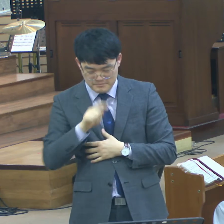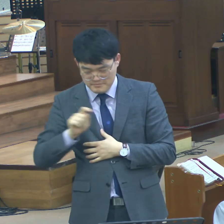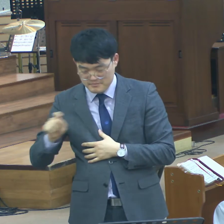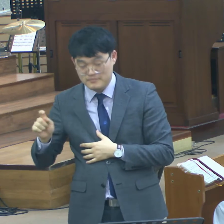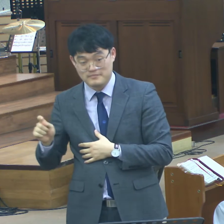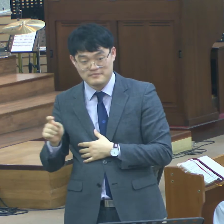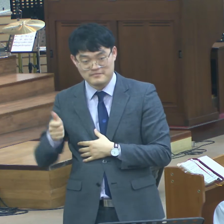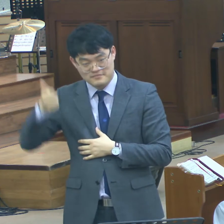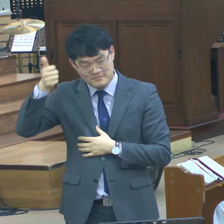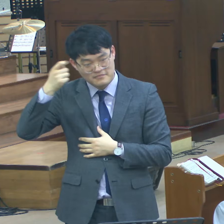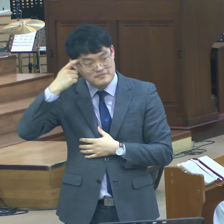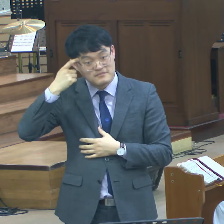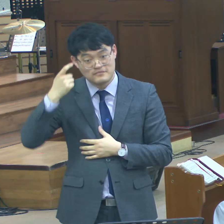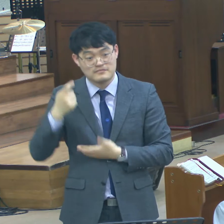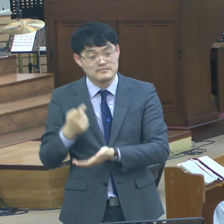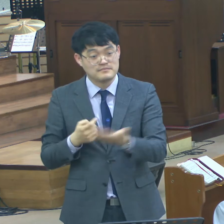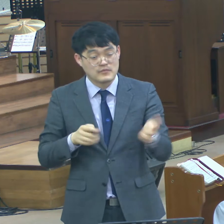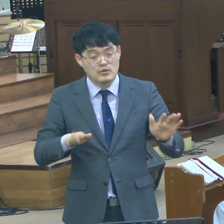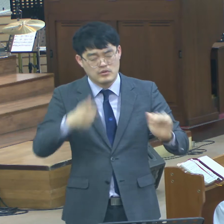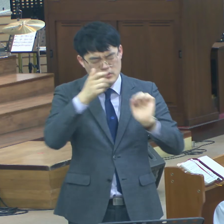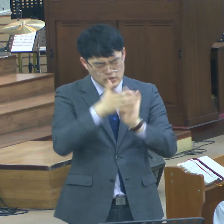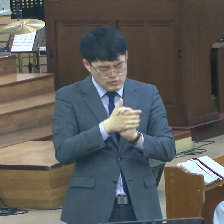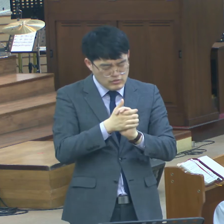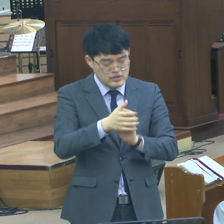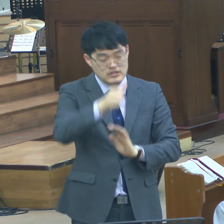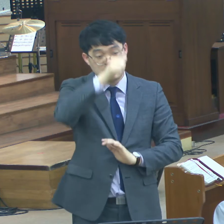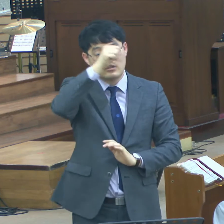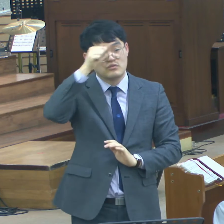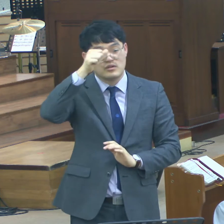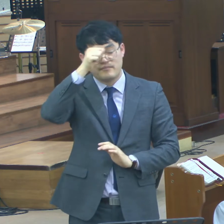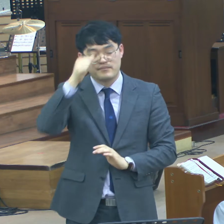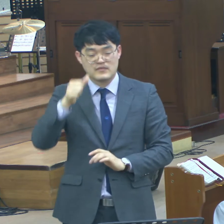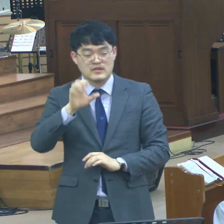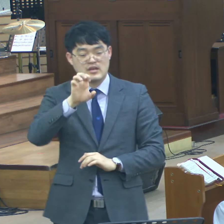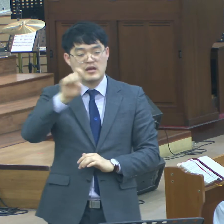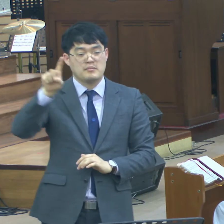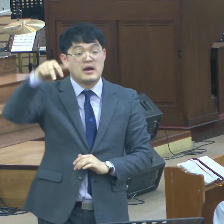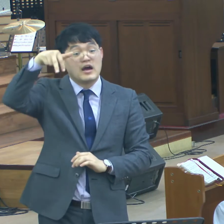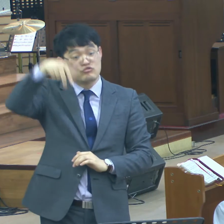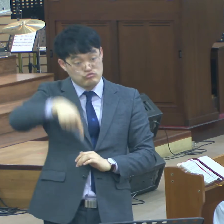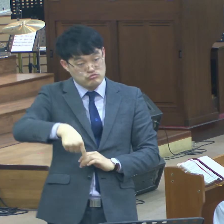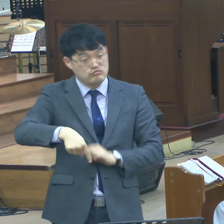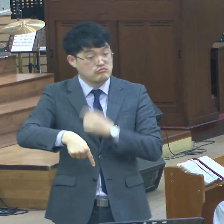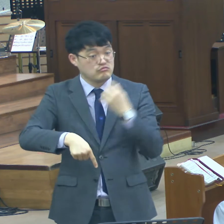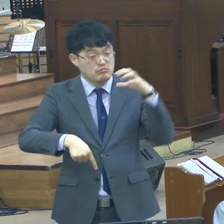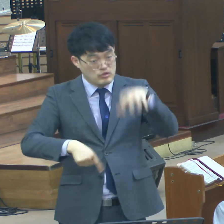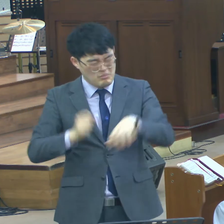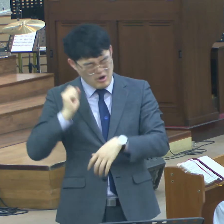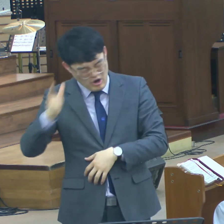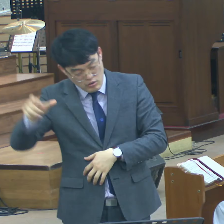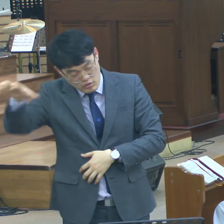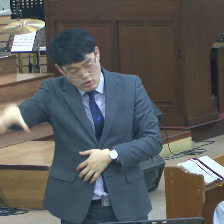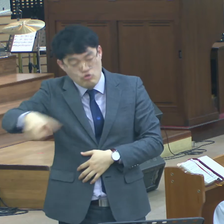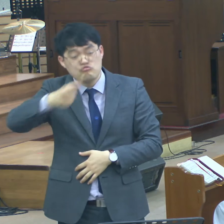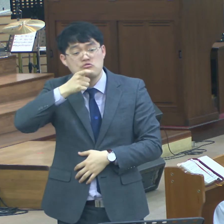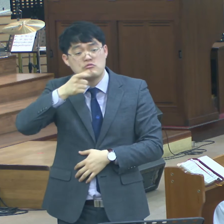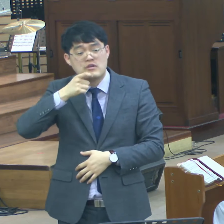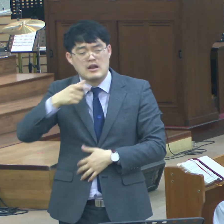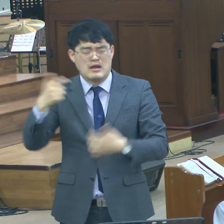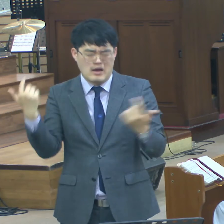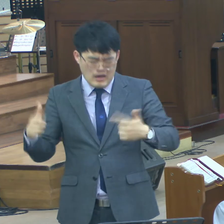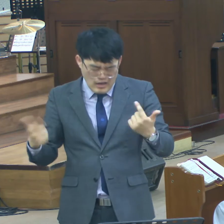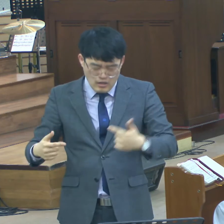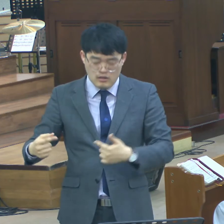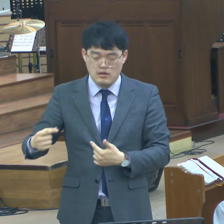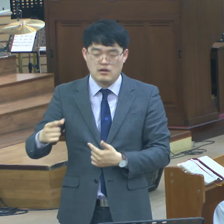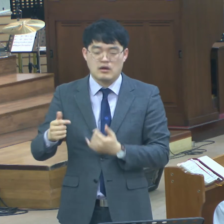오고 가면 이게 오늘 기도하신 장로님 파주에서 수요일날 나오신다고 지금 계속 잘 지키고 있어요. 눈이 와도 오시더라고요. 부인하고 딱 해서 하루